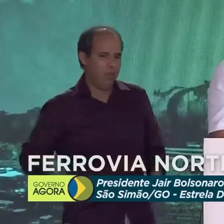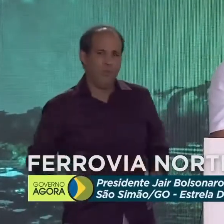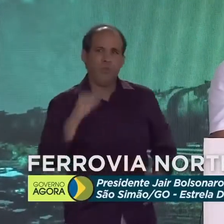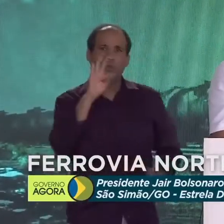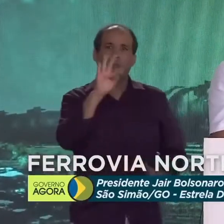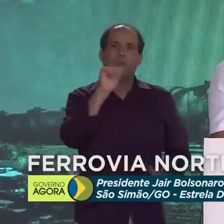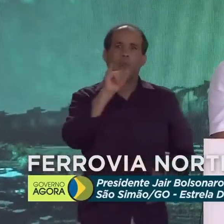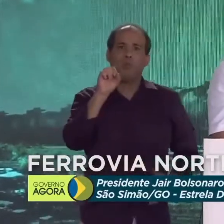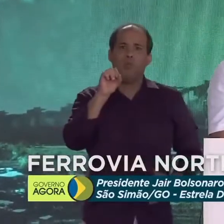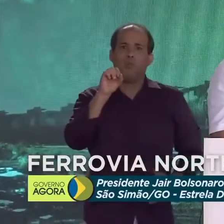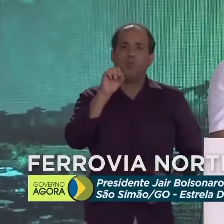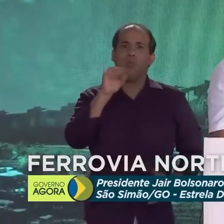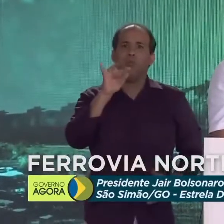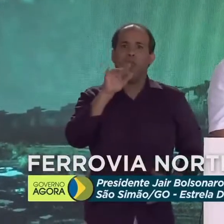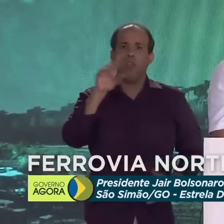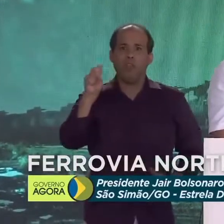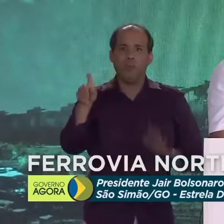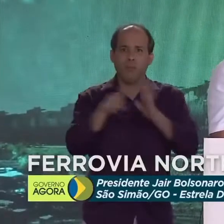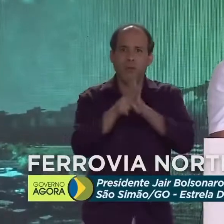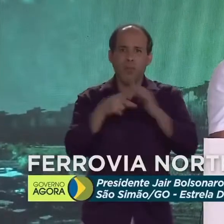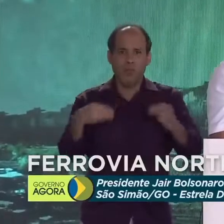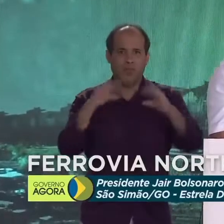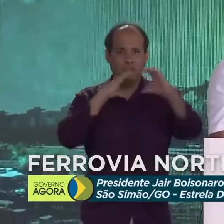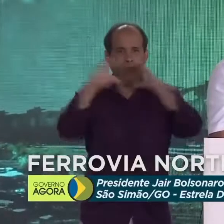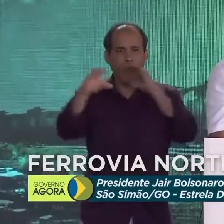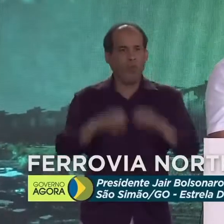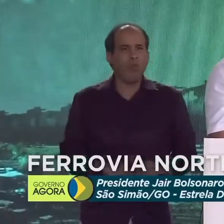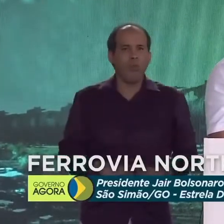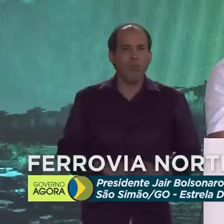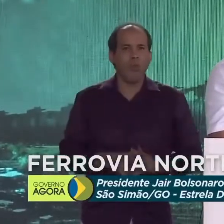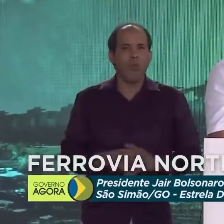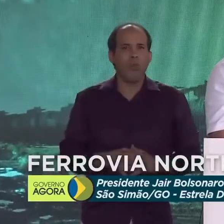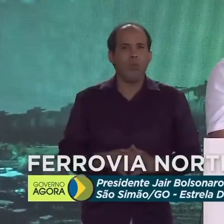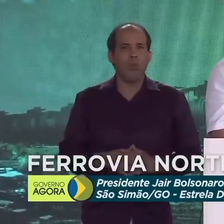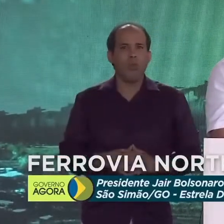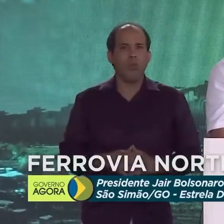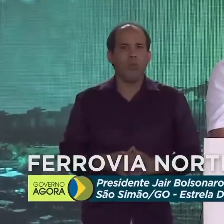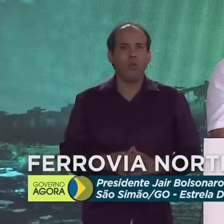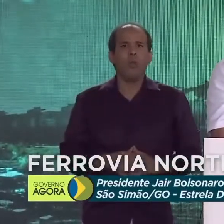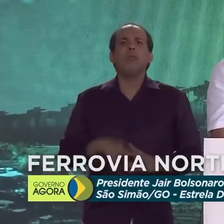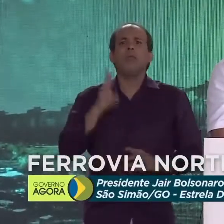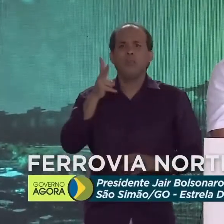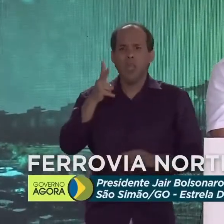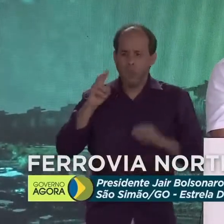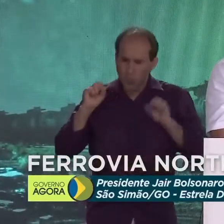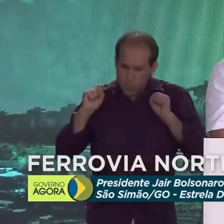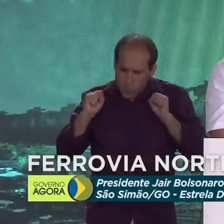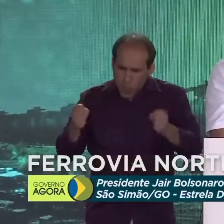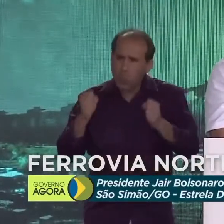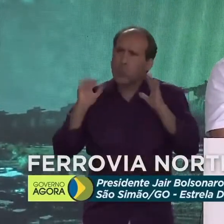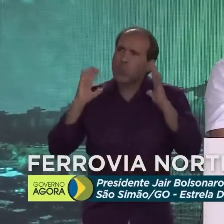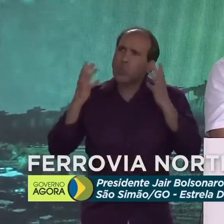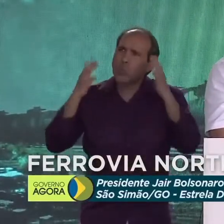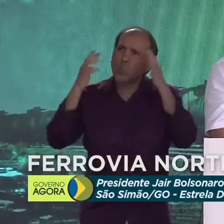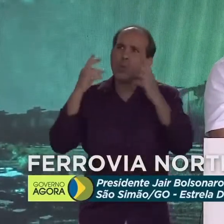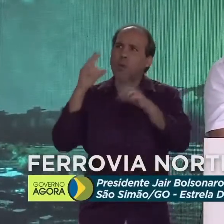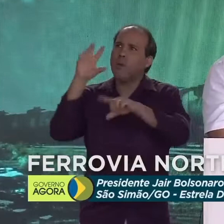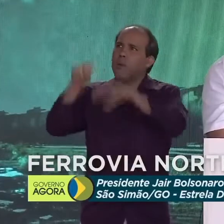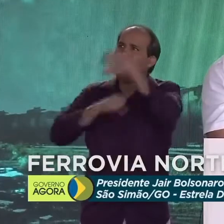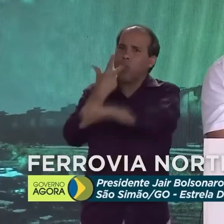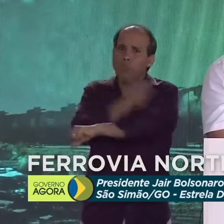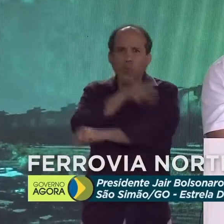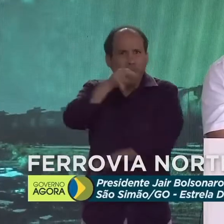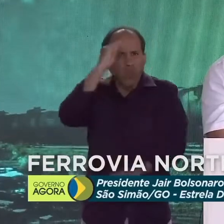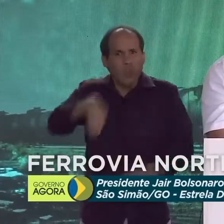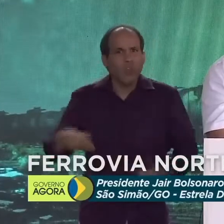das Comunicações, nunca nos afastamos de buscar vacinas, mas eu sempre